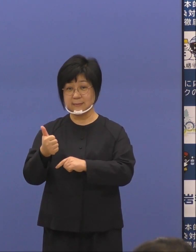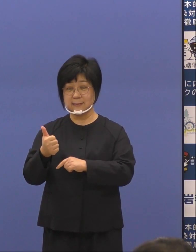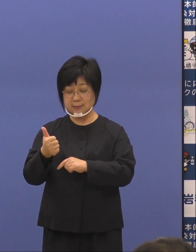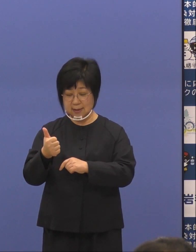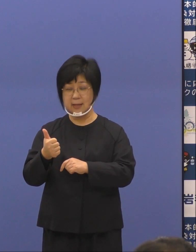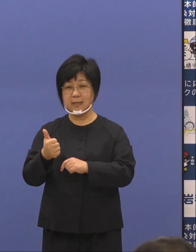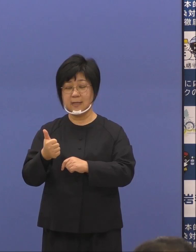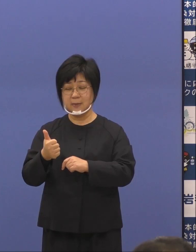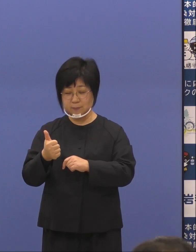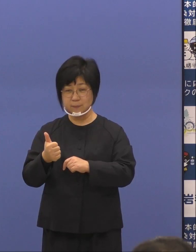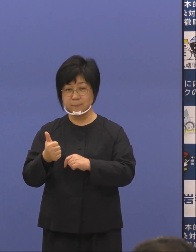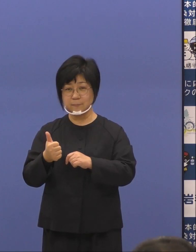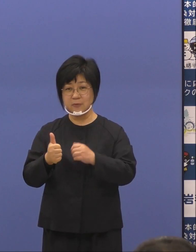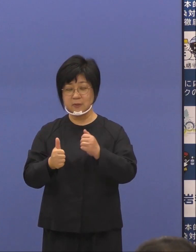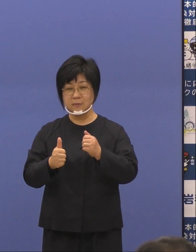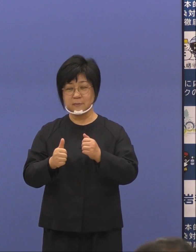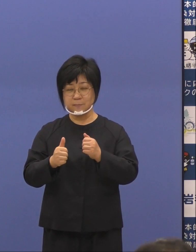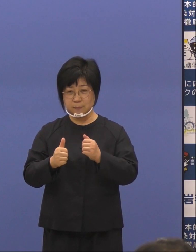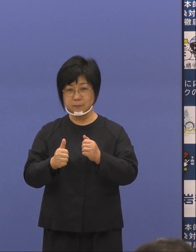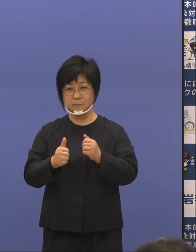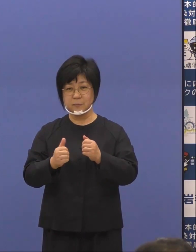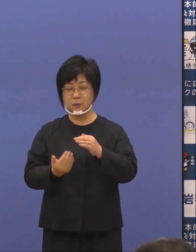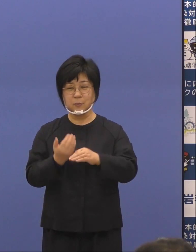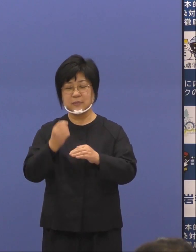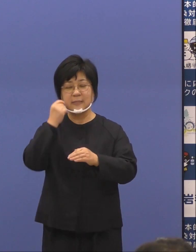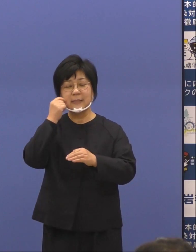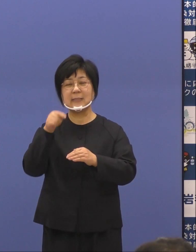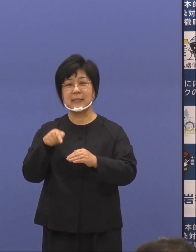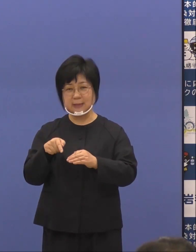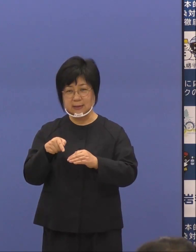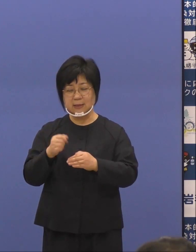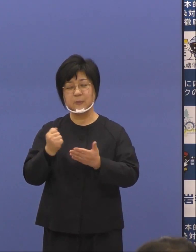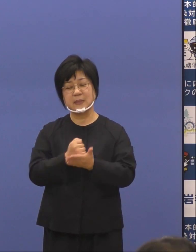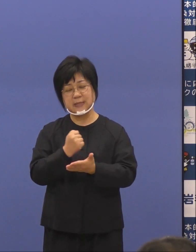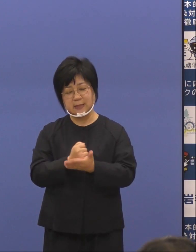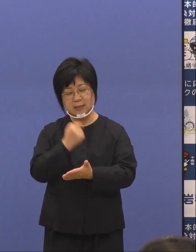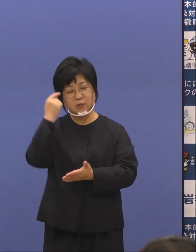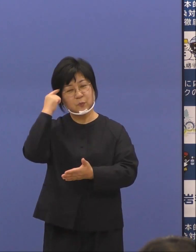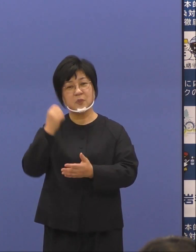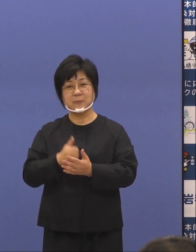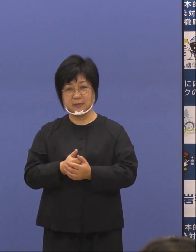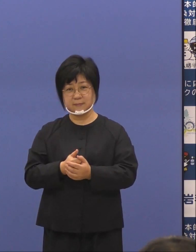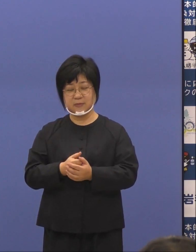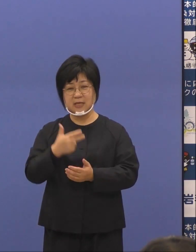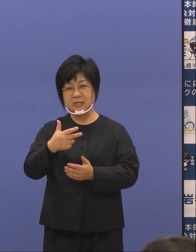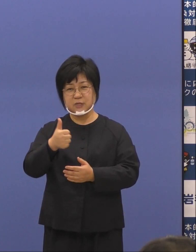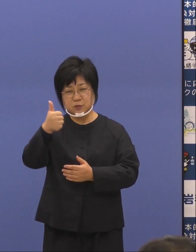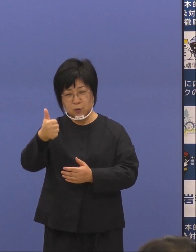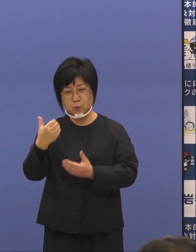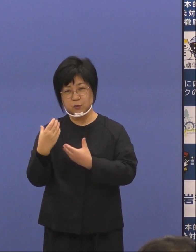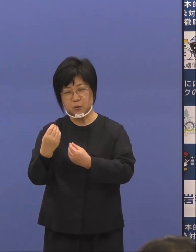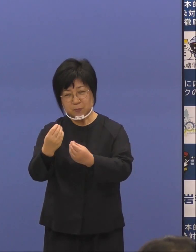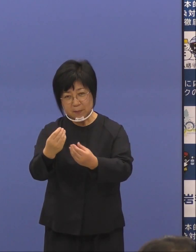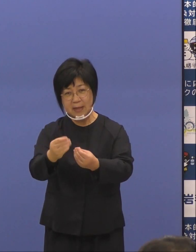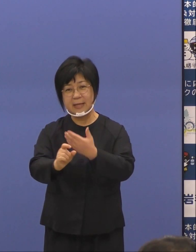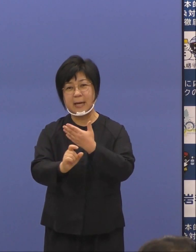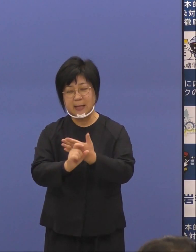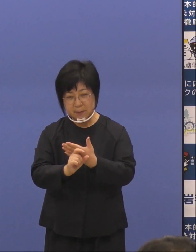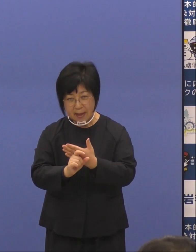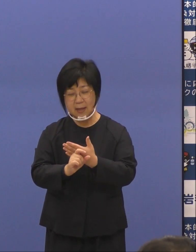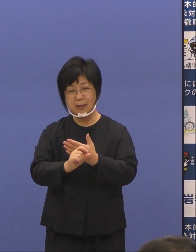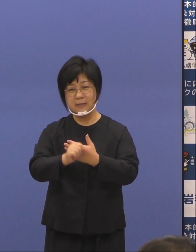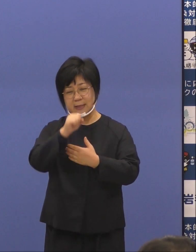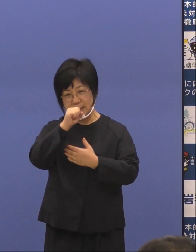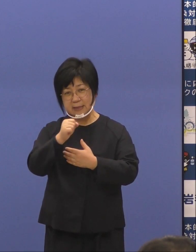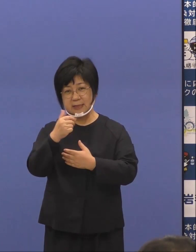時点にとどまったのは大変残念であります。市長を続けられれば非常にいい姿勢を